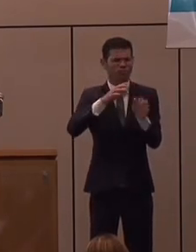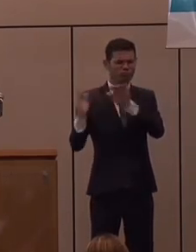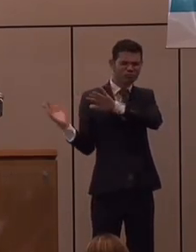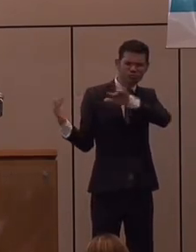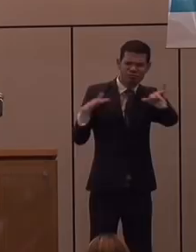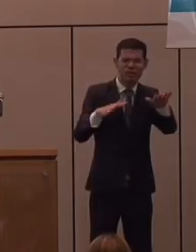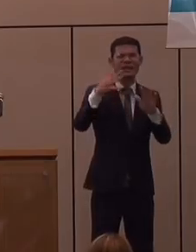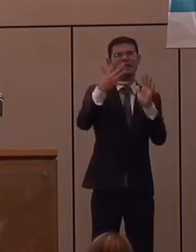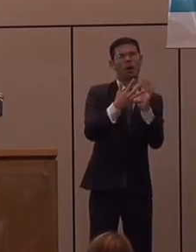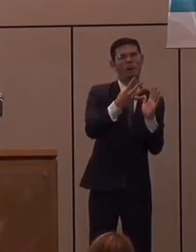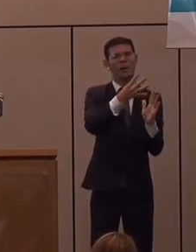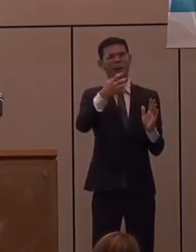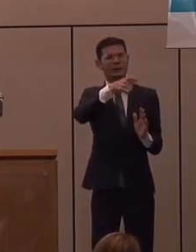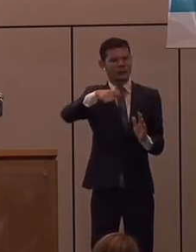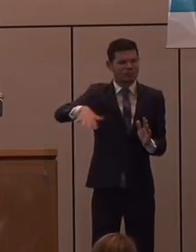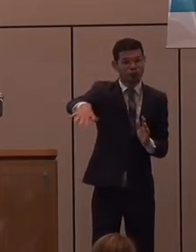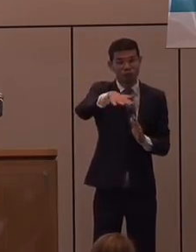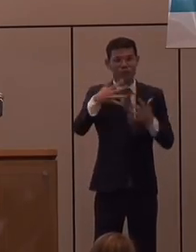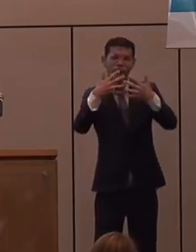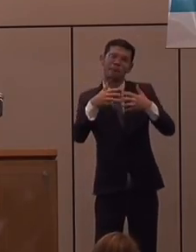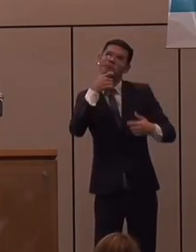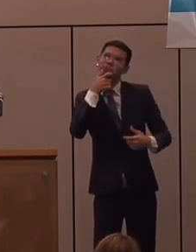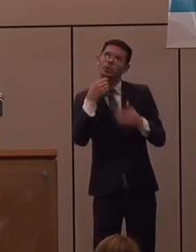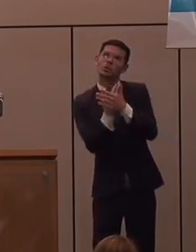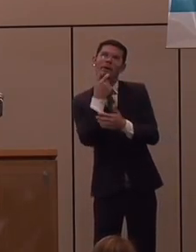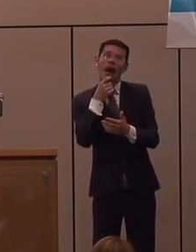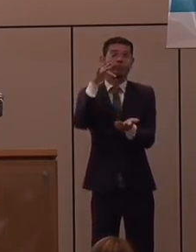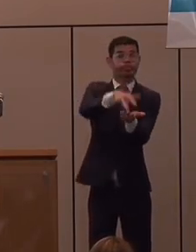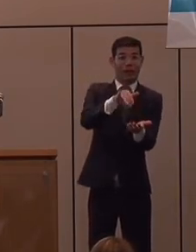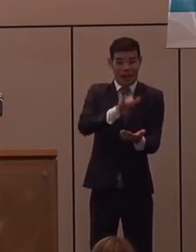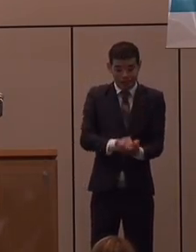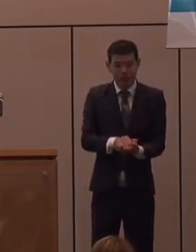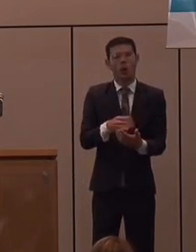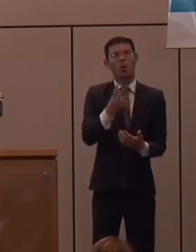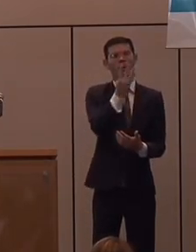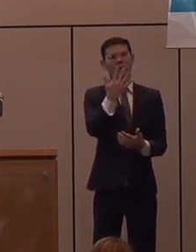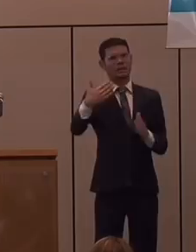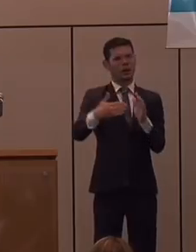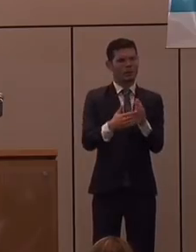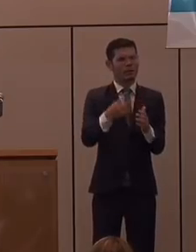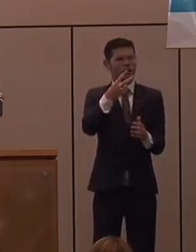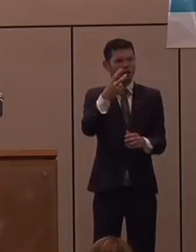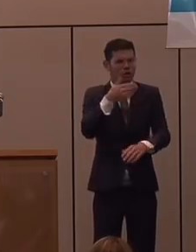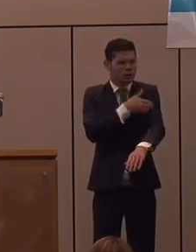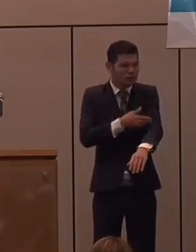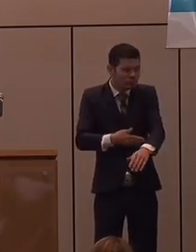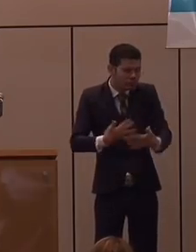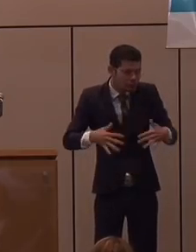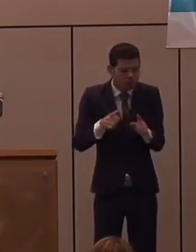asistieron a ese evento hemos movilizado 45 mil 200 millones de pesos a través de proyectos para la innovación el